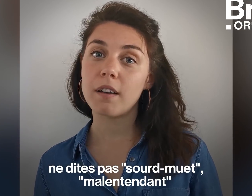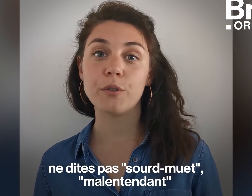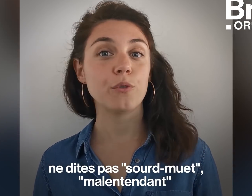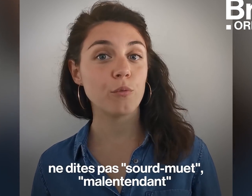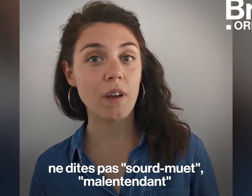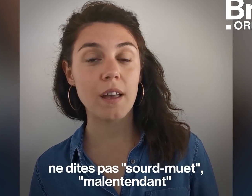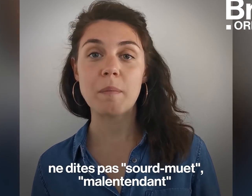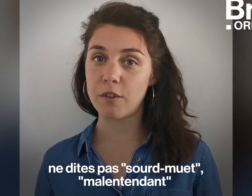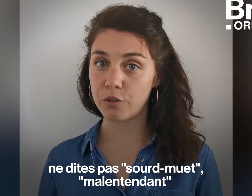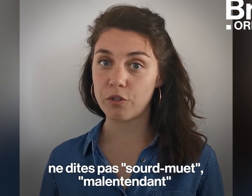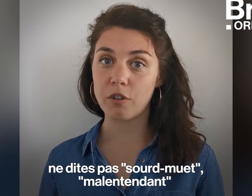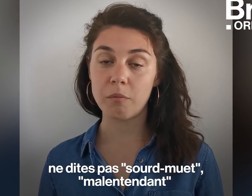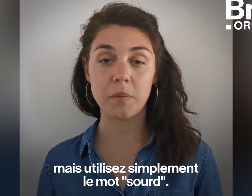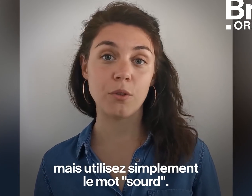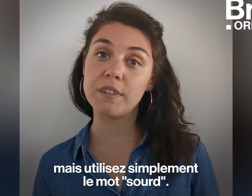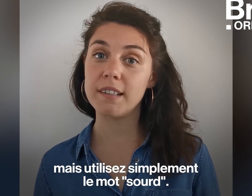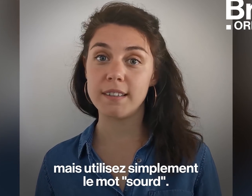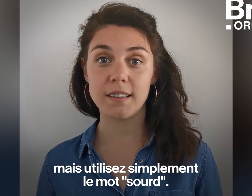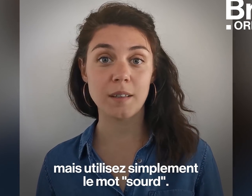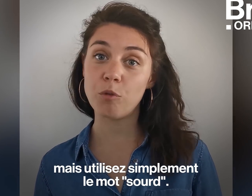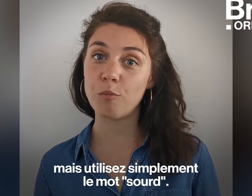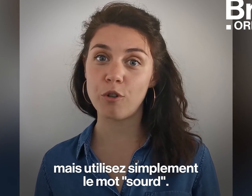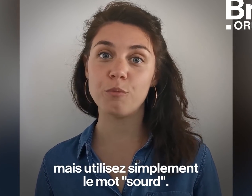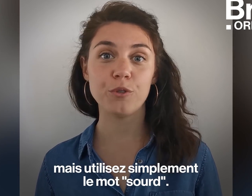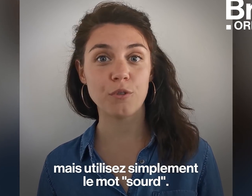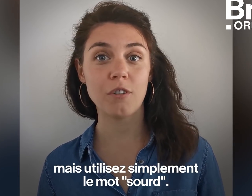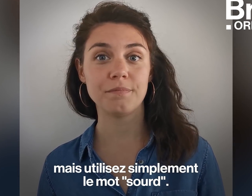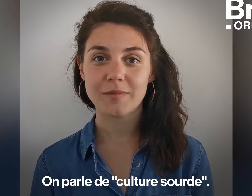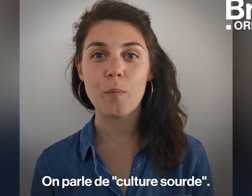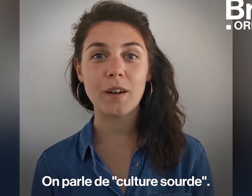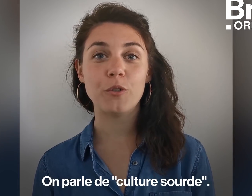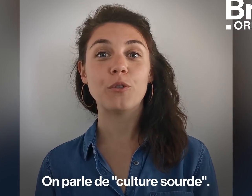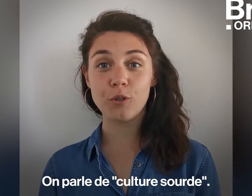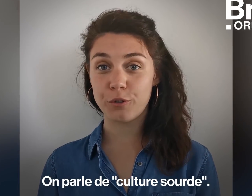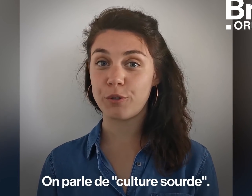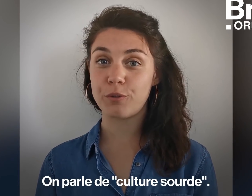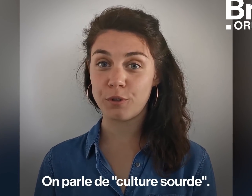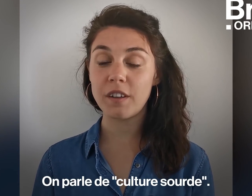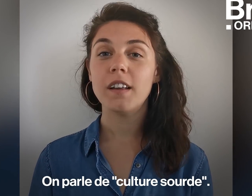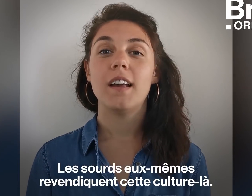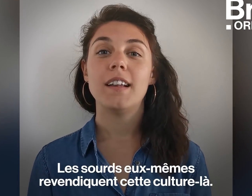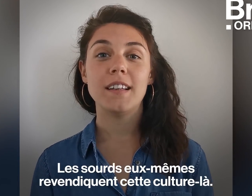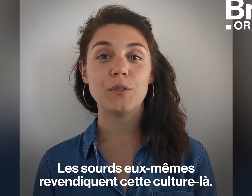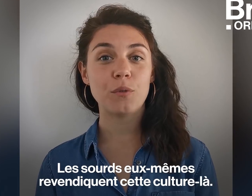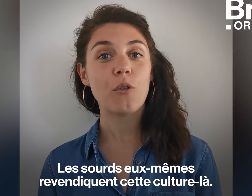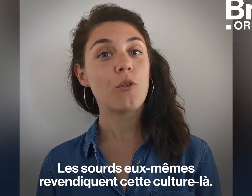pas sourd-muet, malentendant, mais utilisez simplement le mot sourd. On parle de culture sourde, les sourds